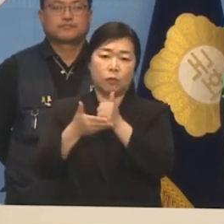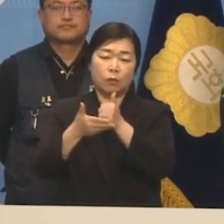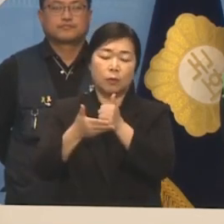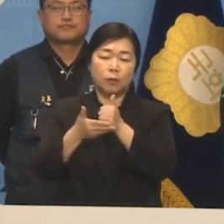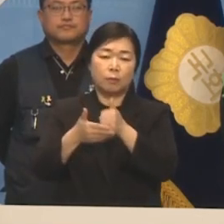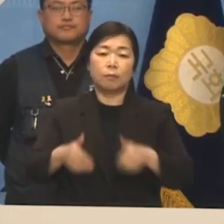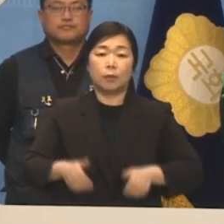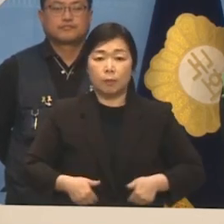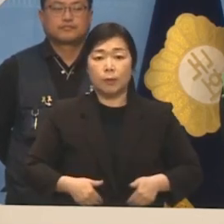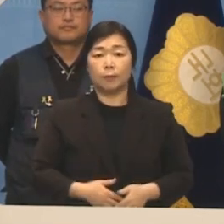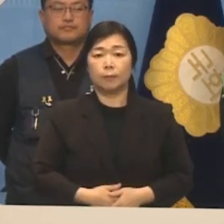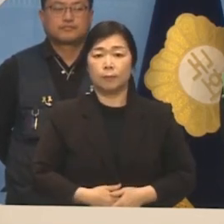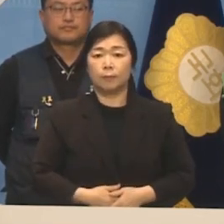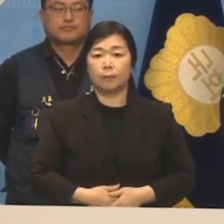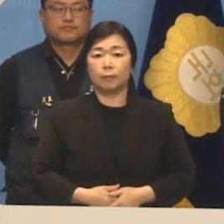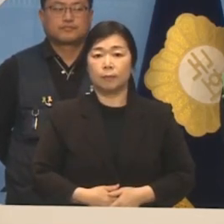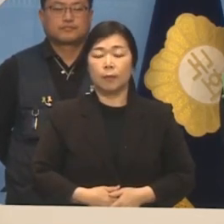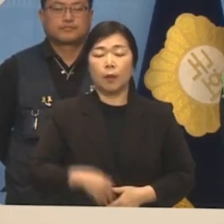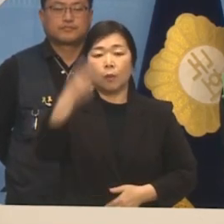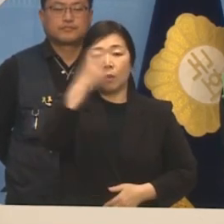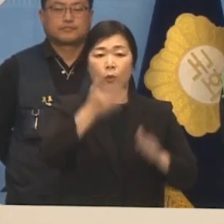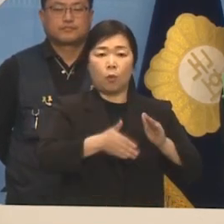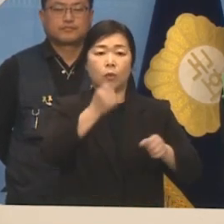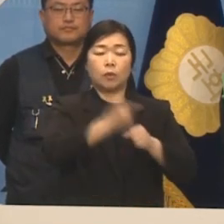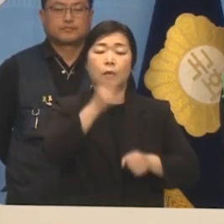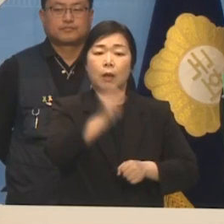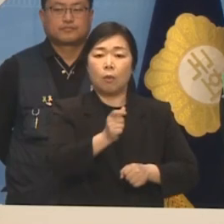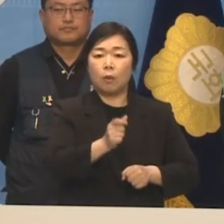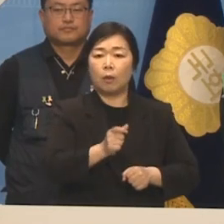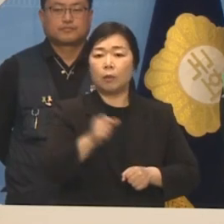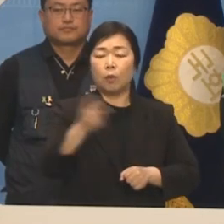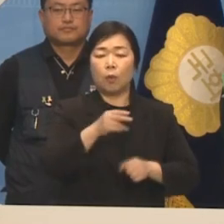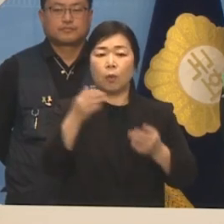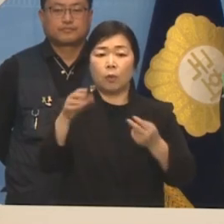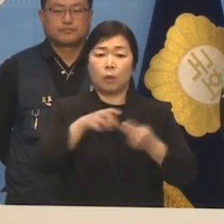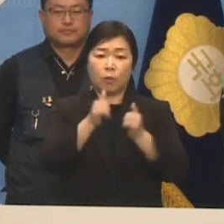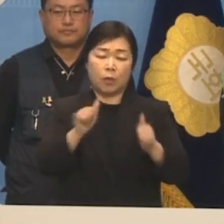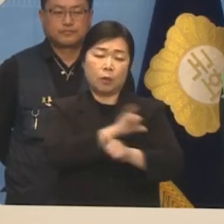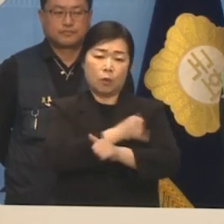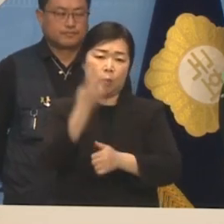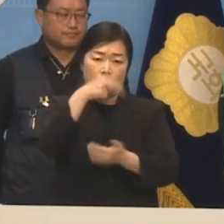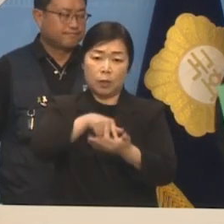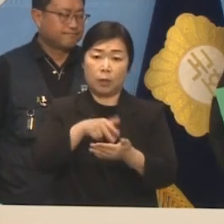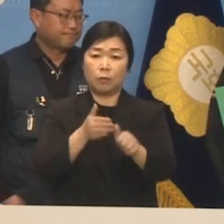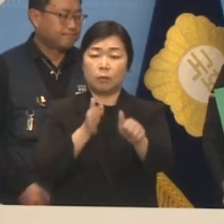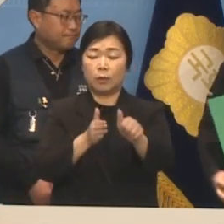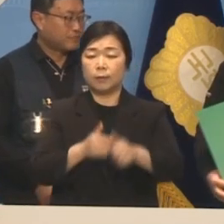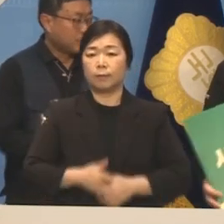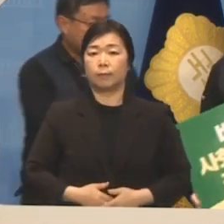시작됩니다. 돌봄 공공성 강화라, 요양보호사의 인권 보장하라. 감사합니다.